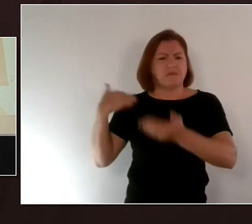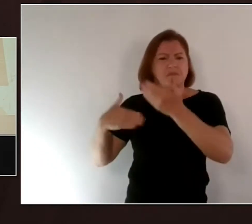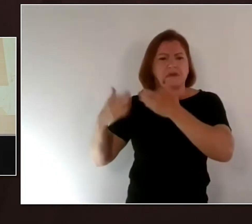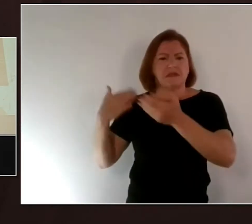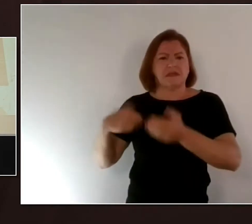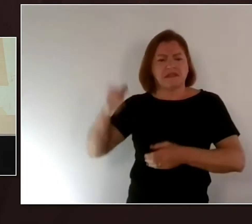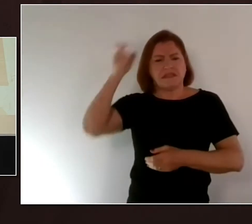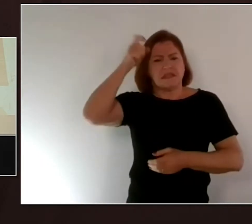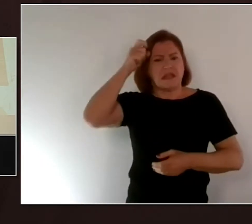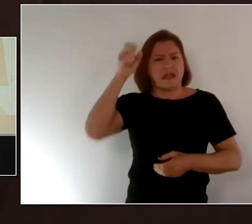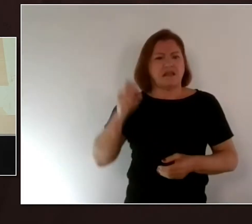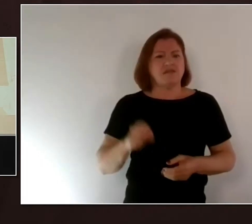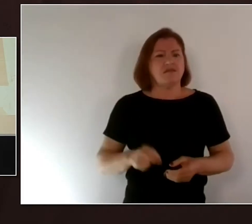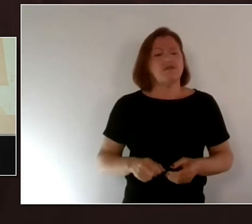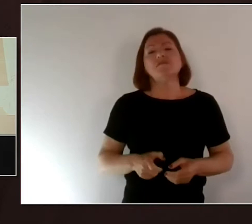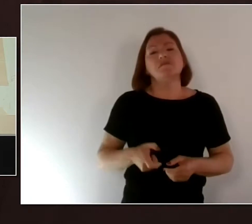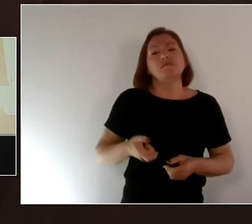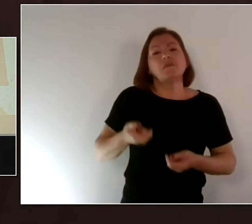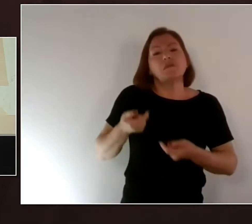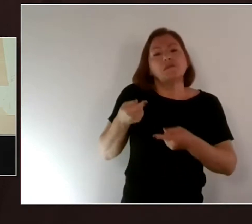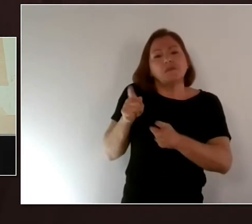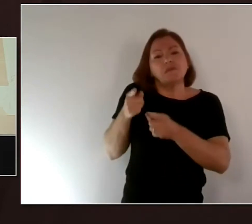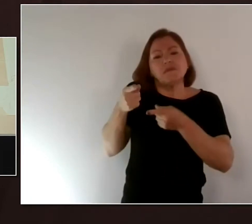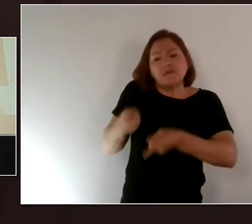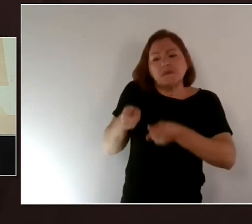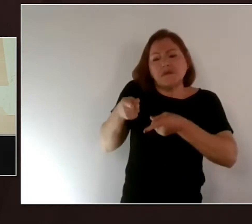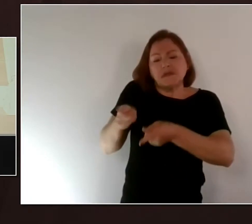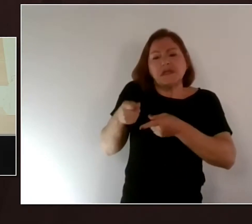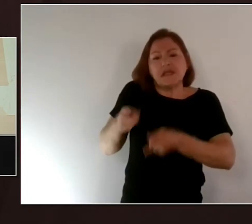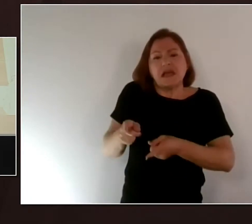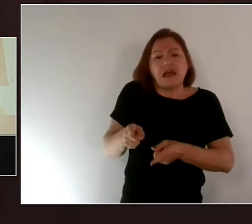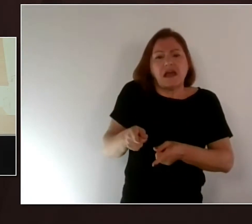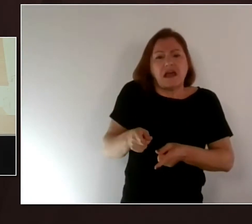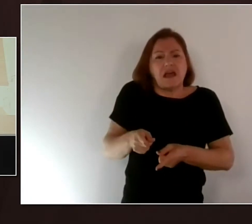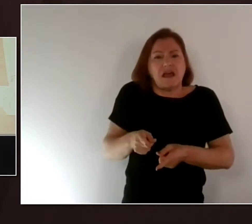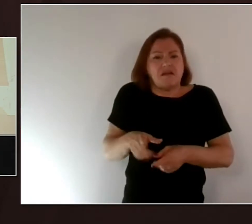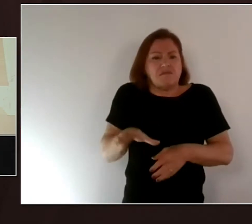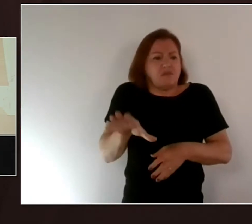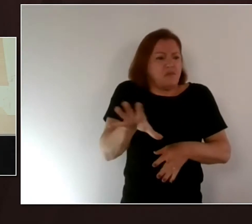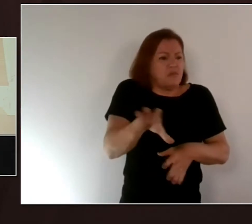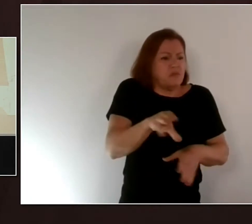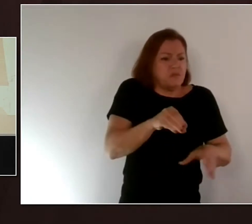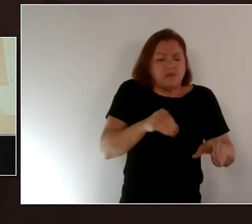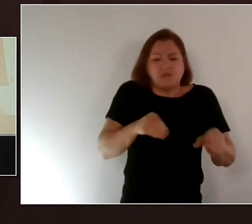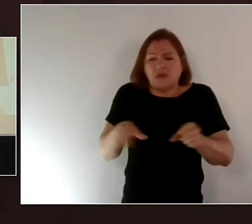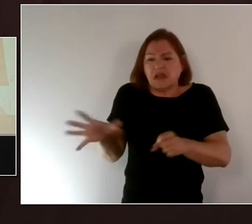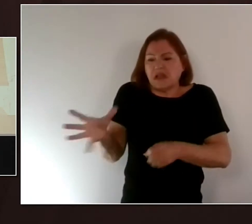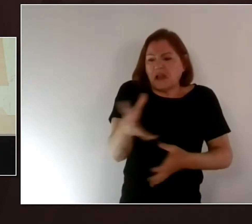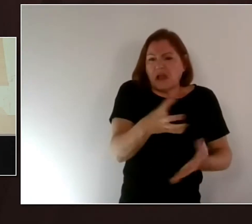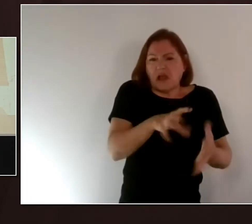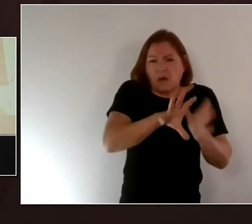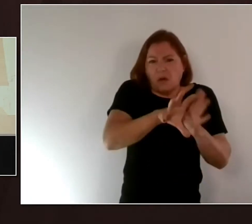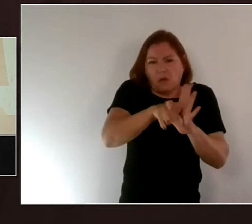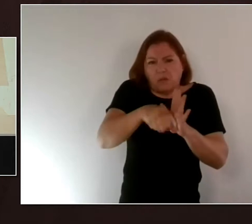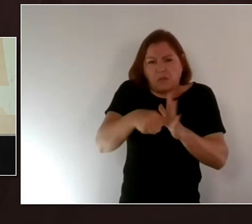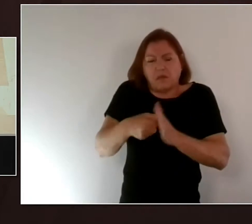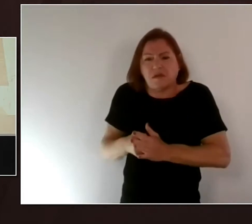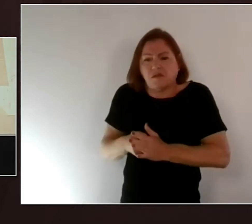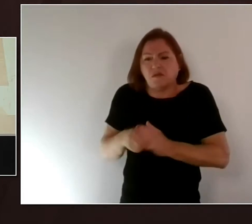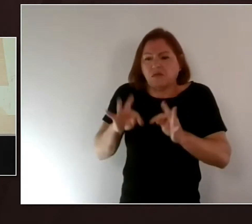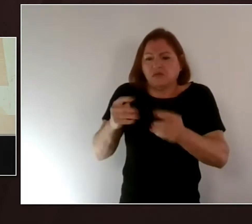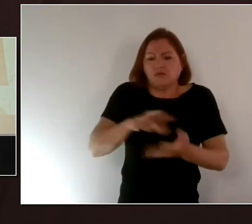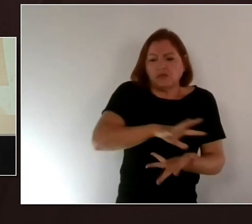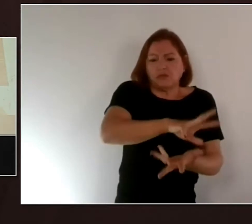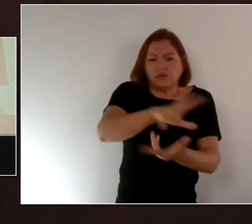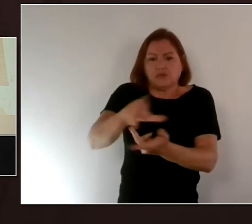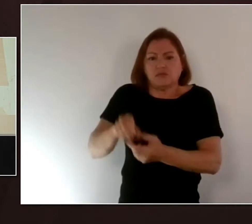e Satanás, o sedutor de todo o mundo. Sim, foi atirado para a terra e com ele os